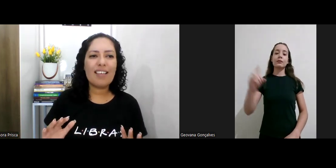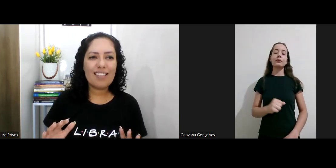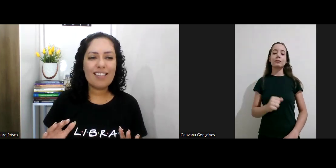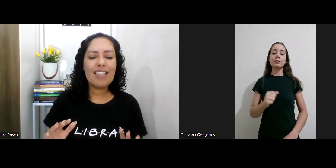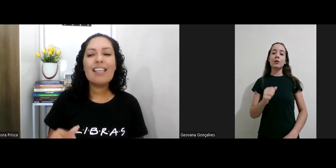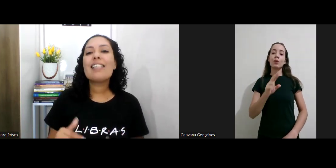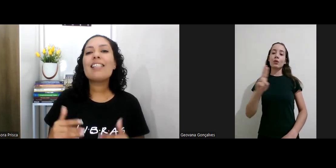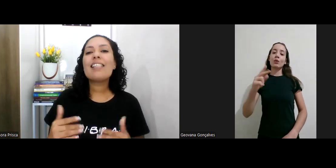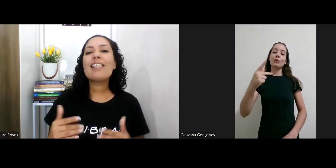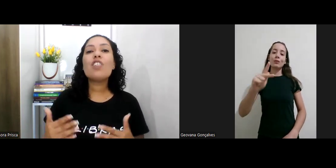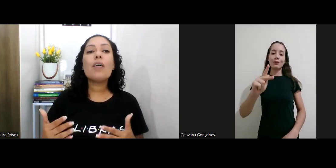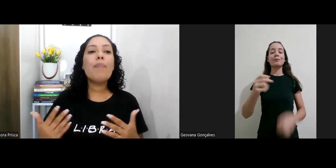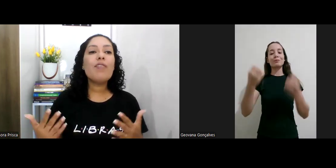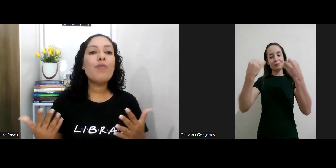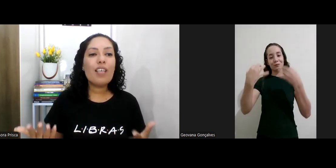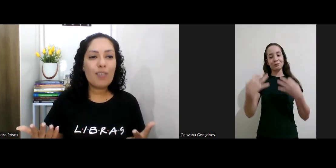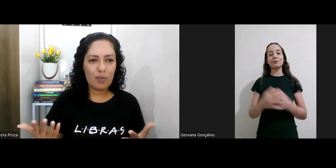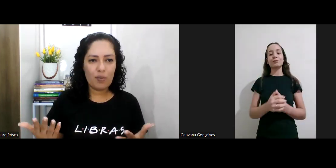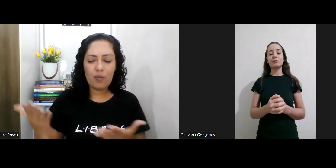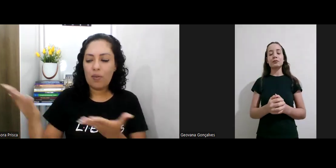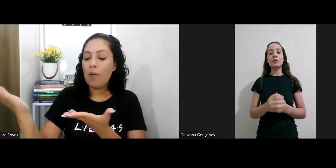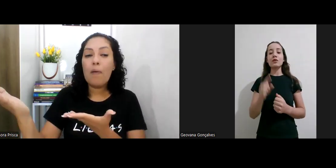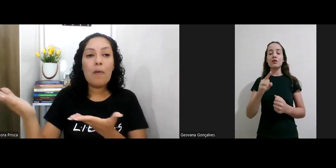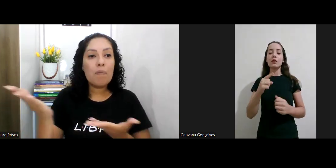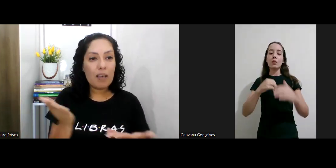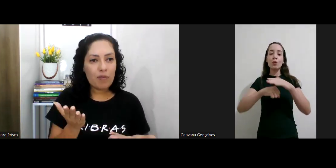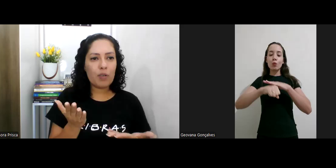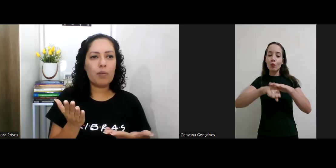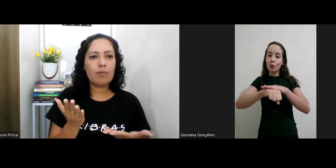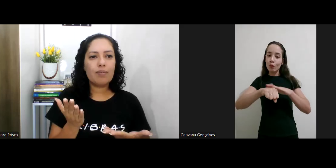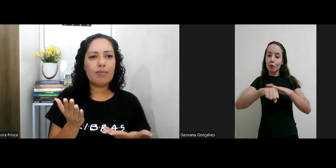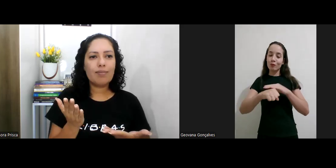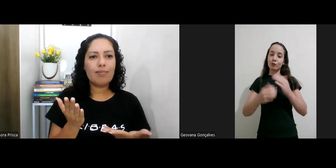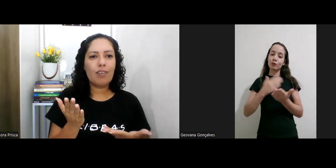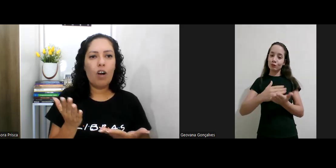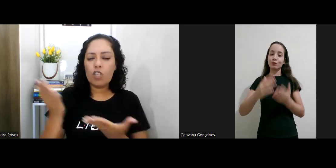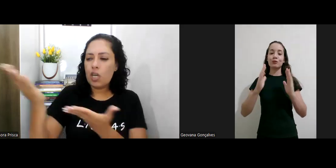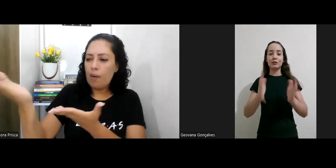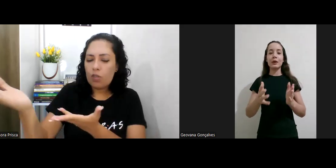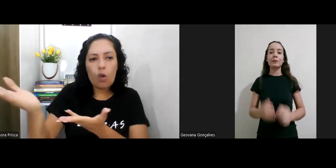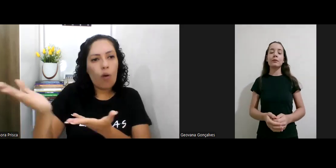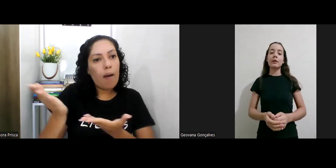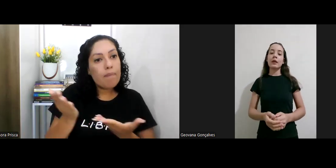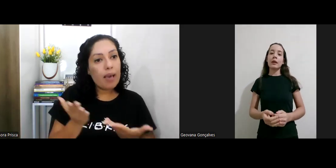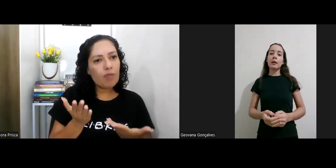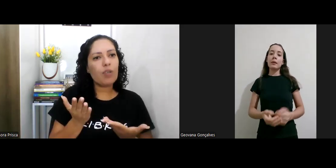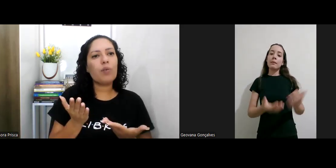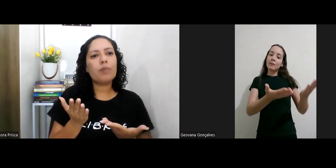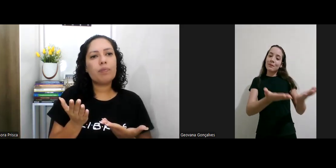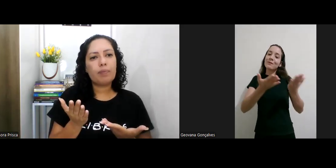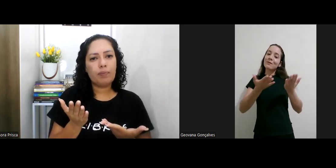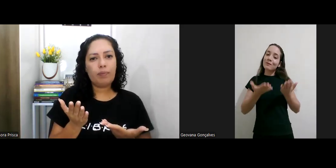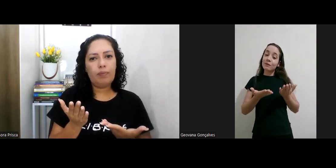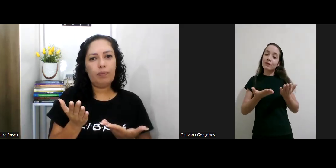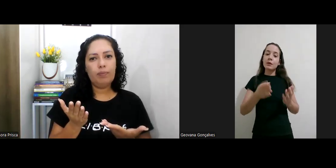a conversa. Seja bem-vindo, bem-vindo. Ó, chama a pessoa,